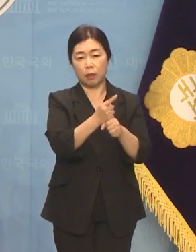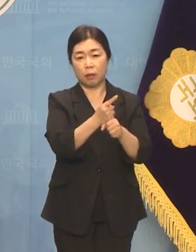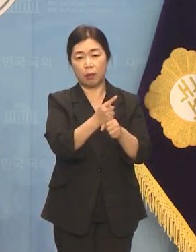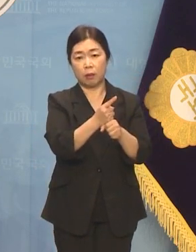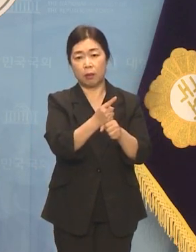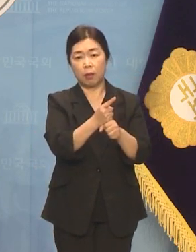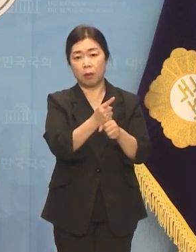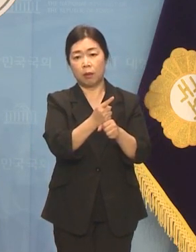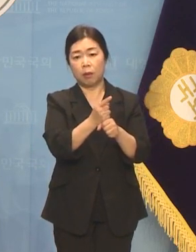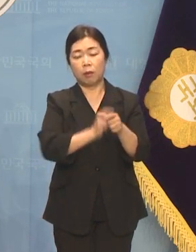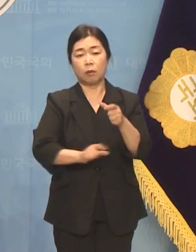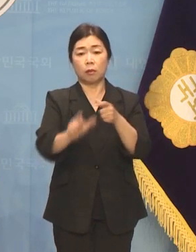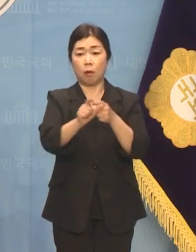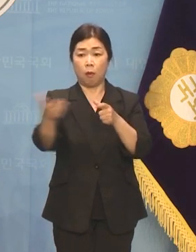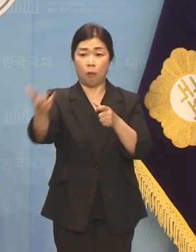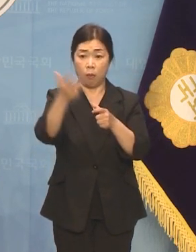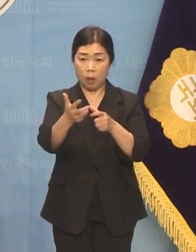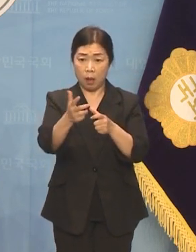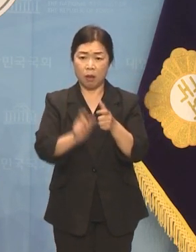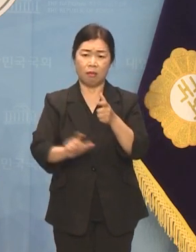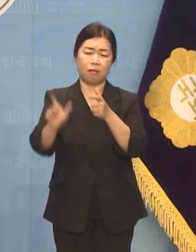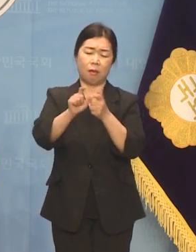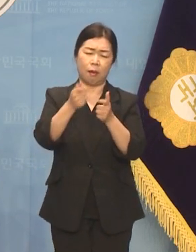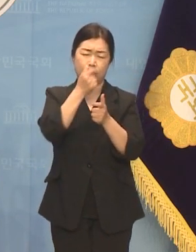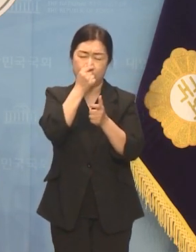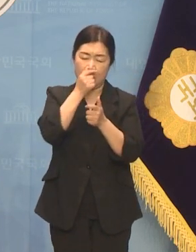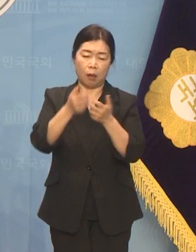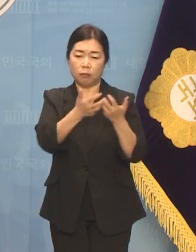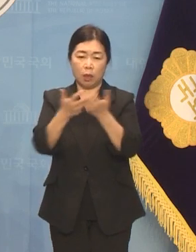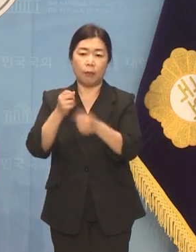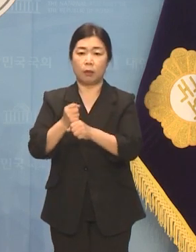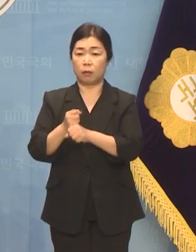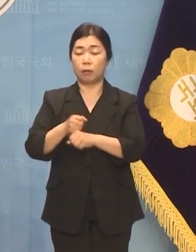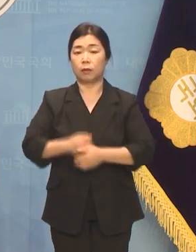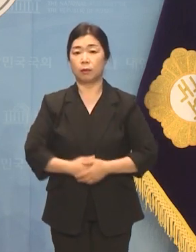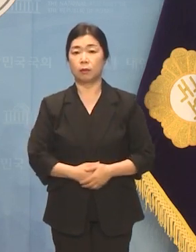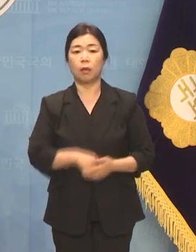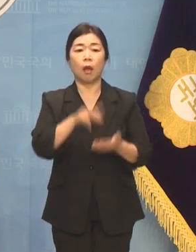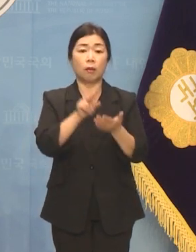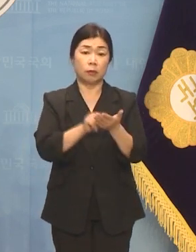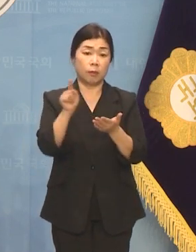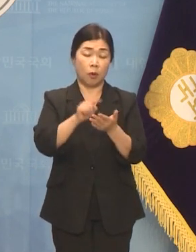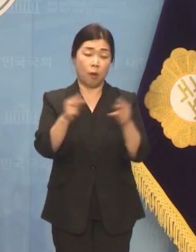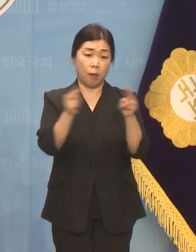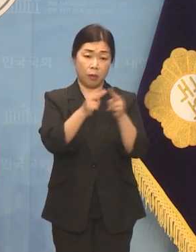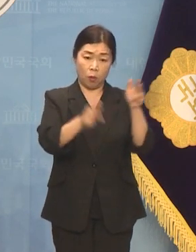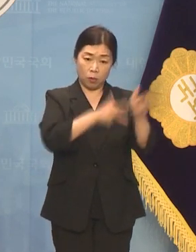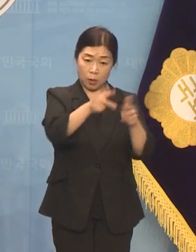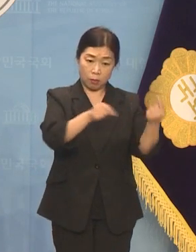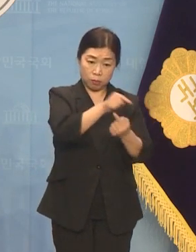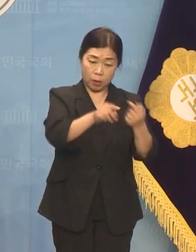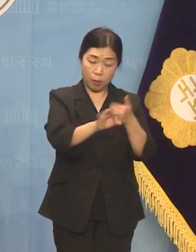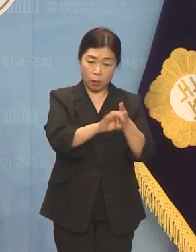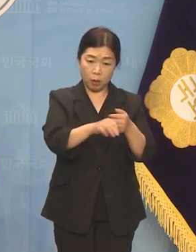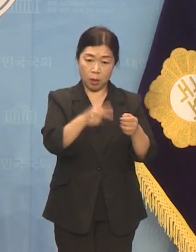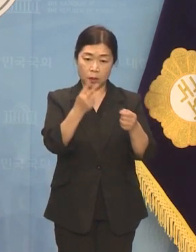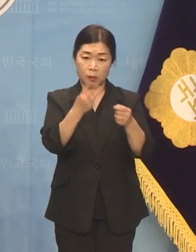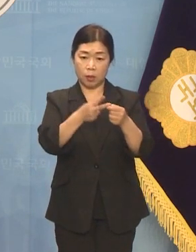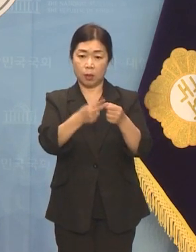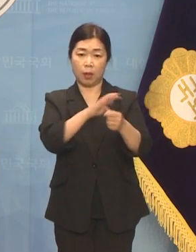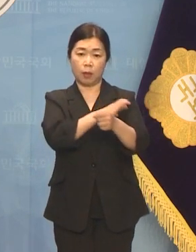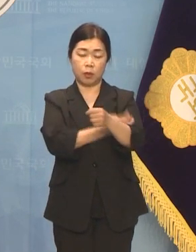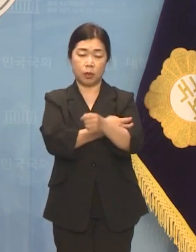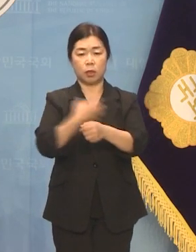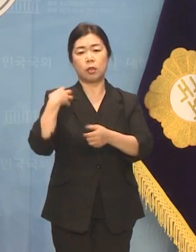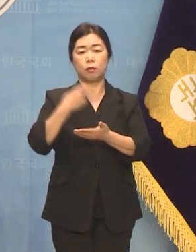과밀화 초집중을 더욱 심화시킨다. 문제는 반도체 공장이 가동될 즈음에는 아리백 의무화